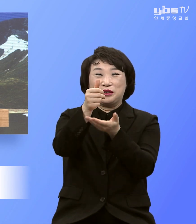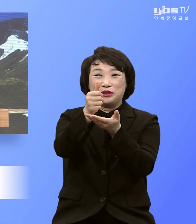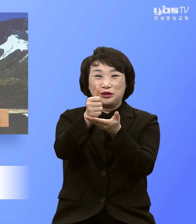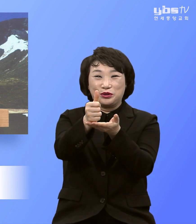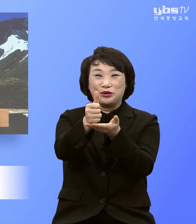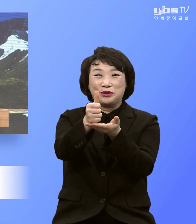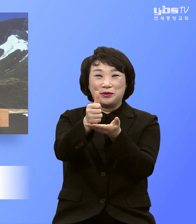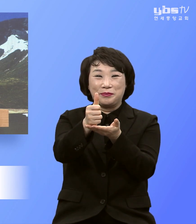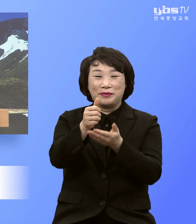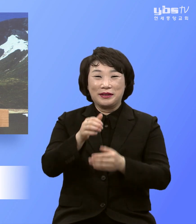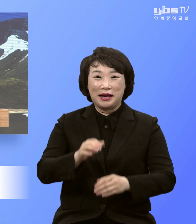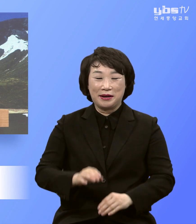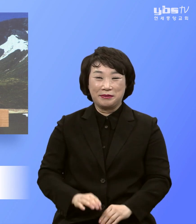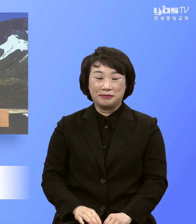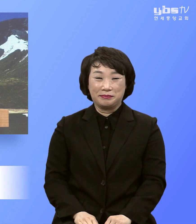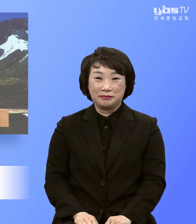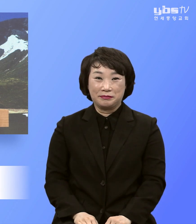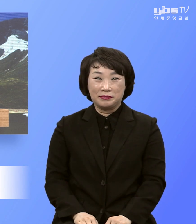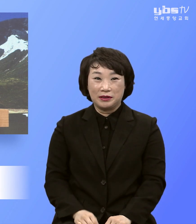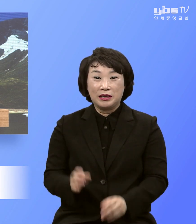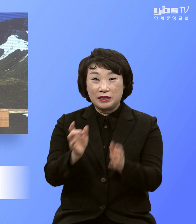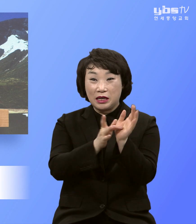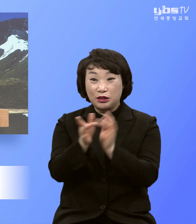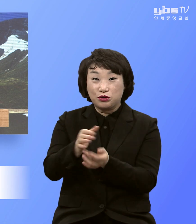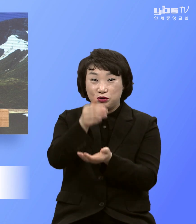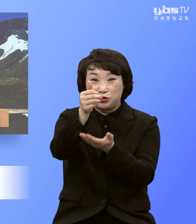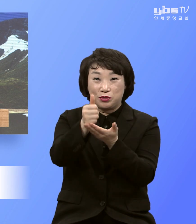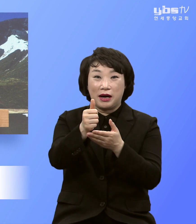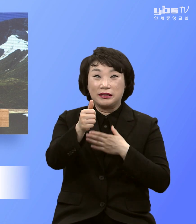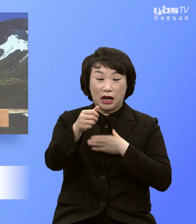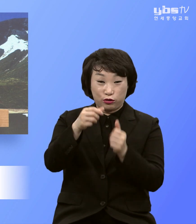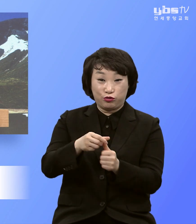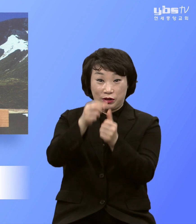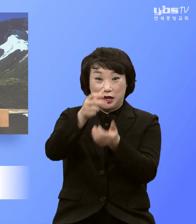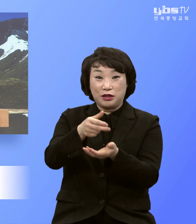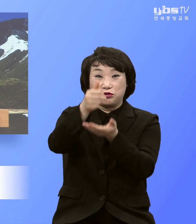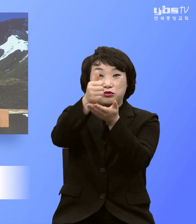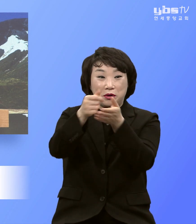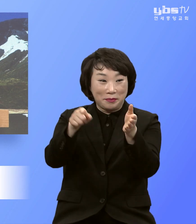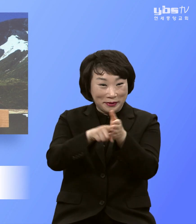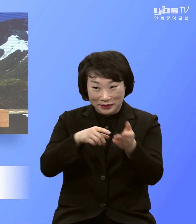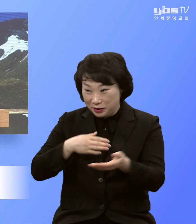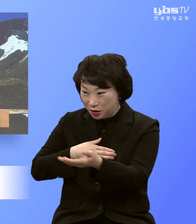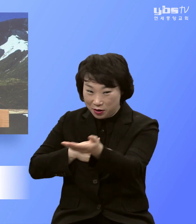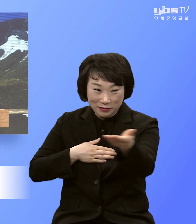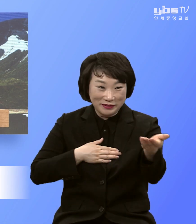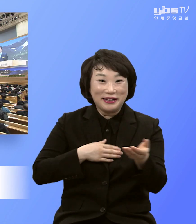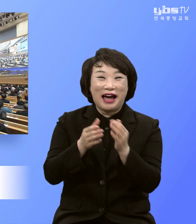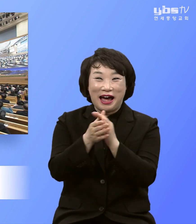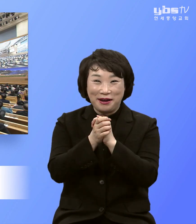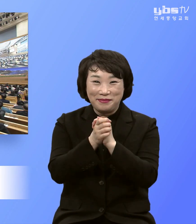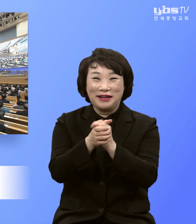구세주이십니다. 예수 그리스도가 나의 구세주라고 믿으시면